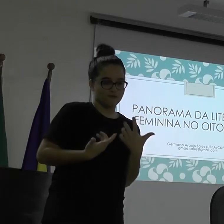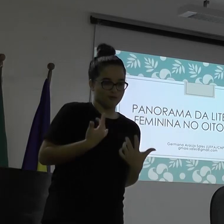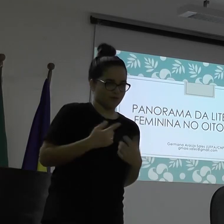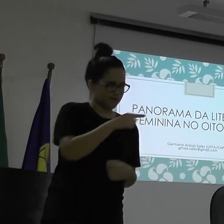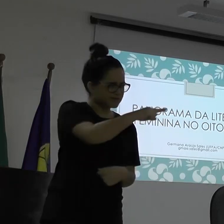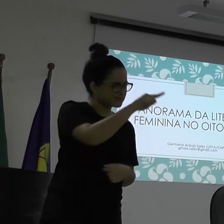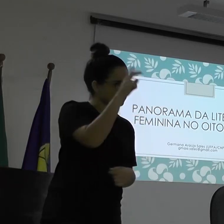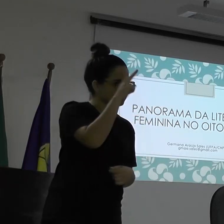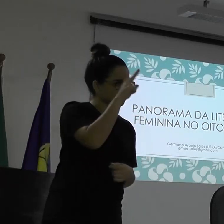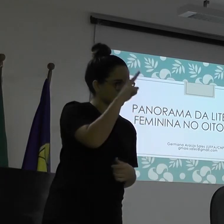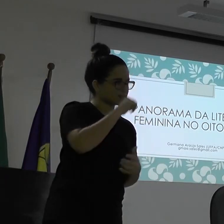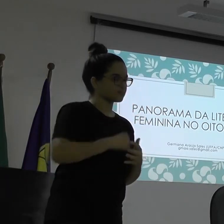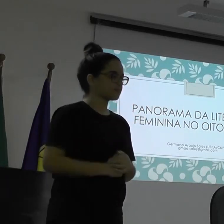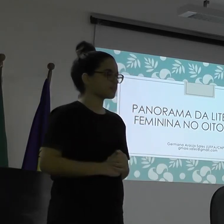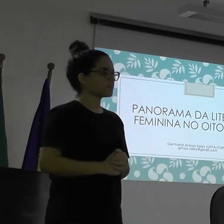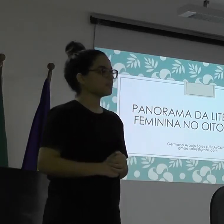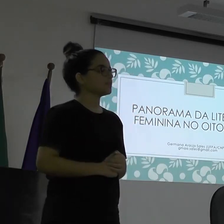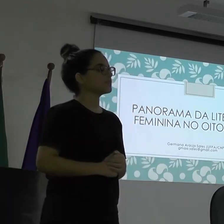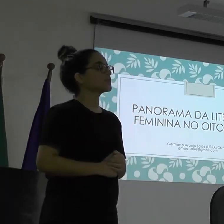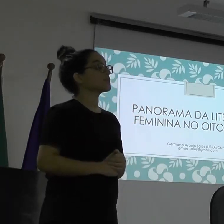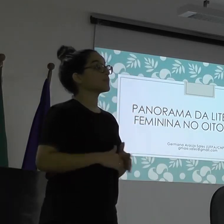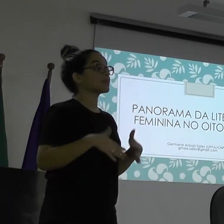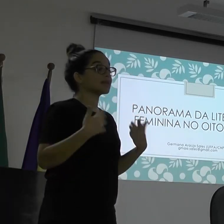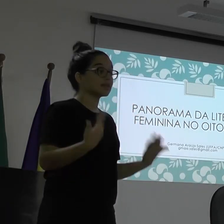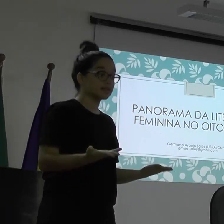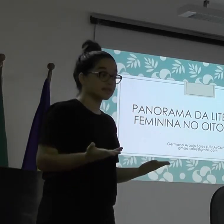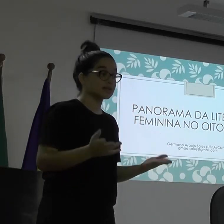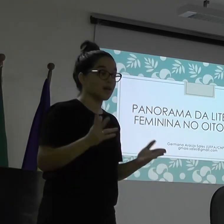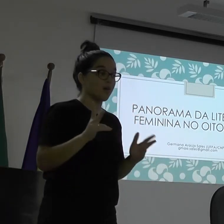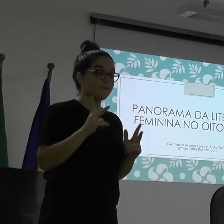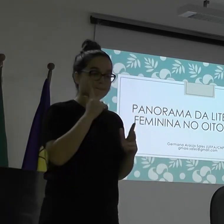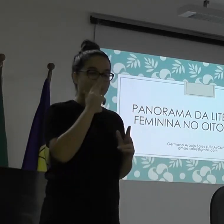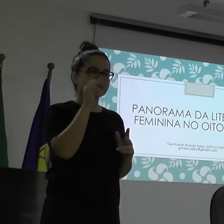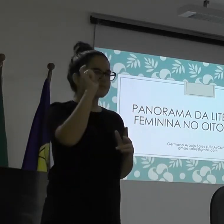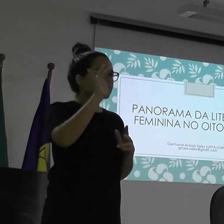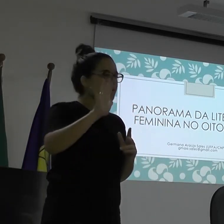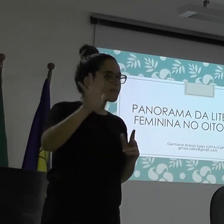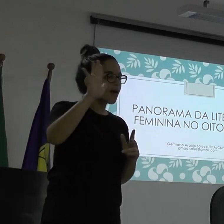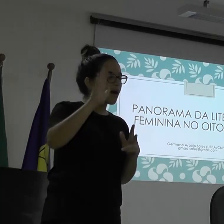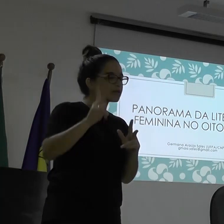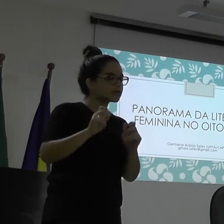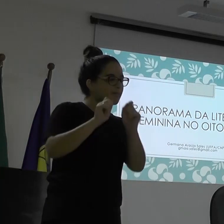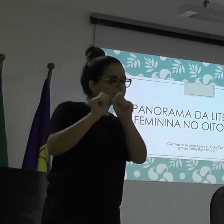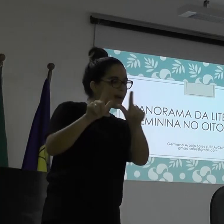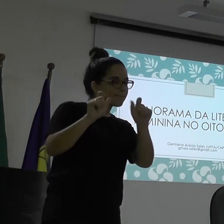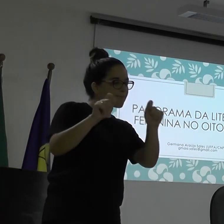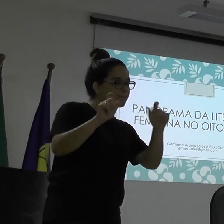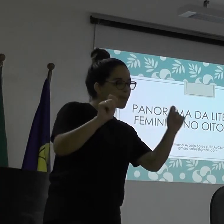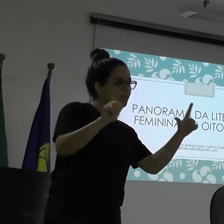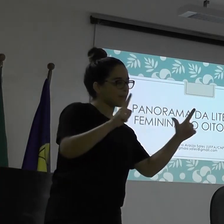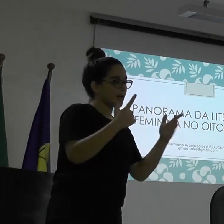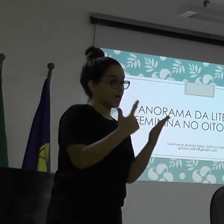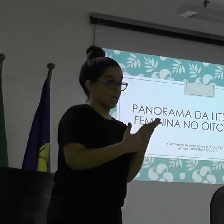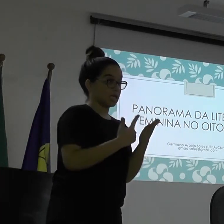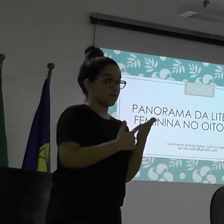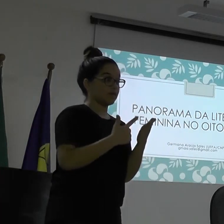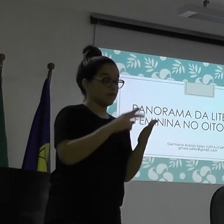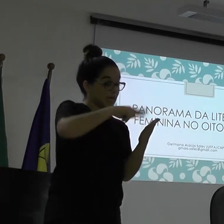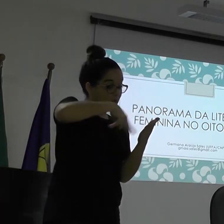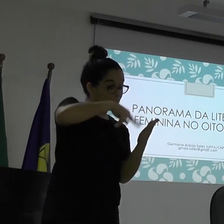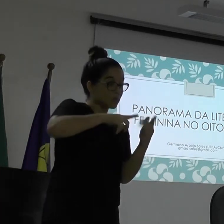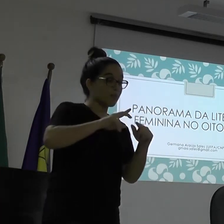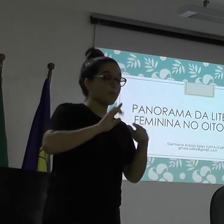disso. Enfim, então, as imagens de leitura, elas mostram essas limitações